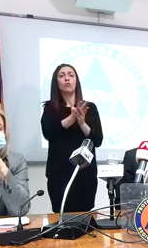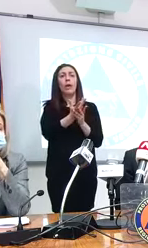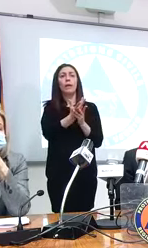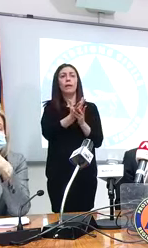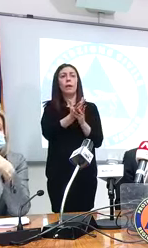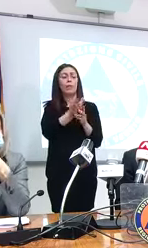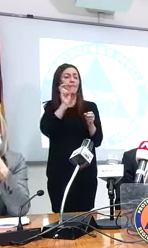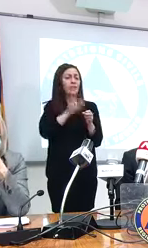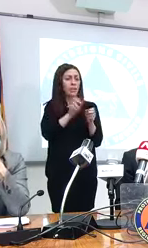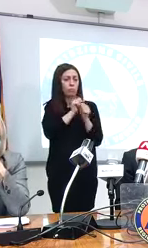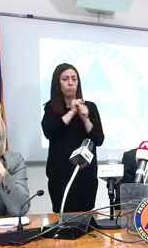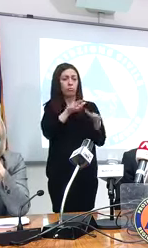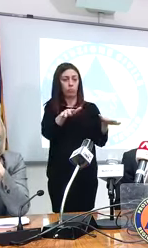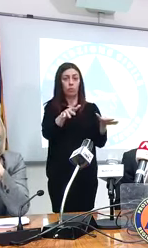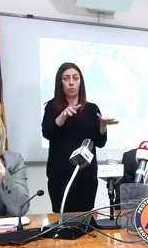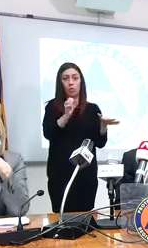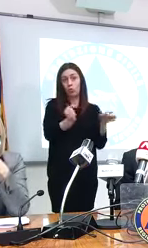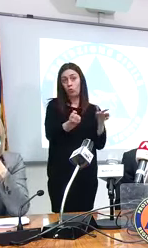Probabilmente